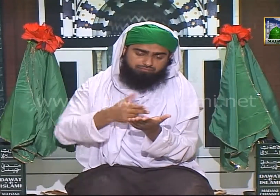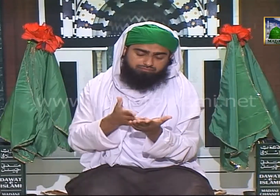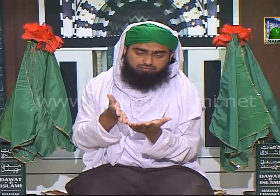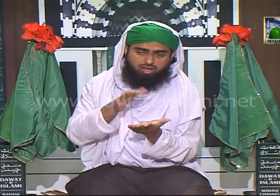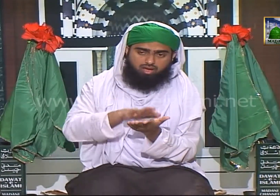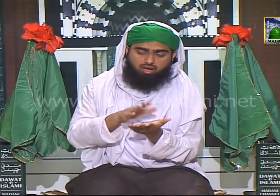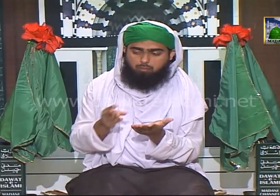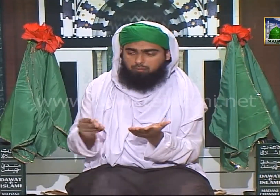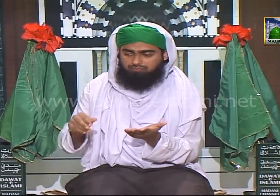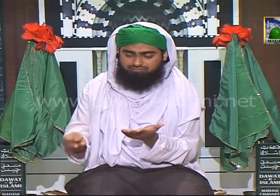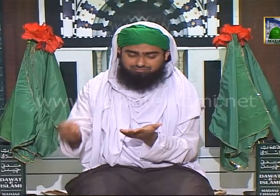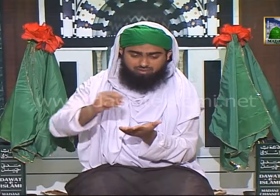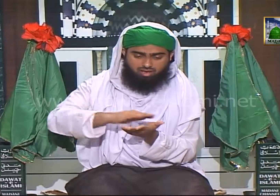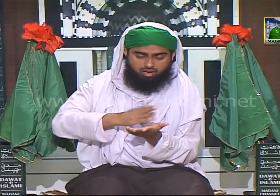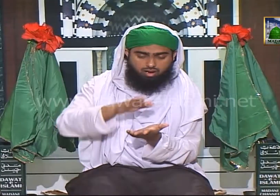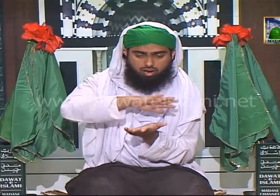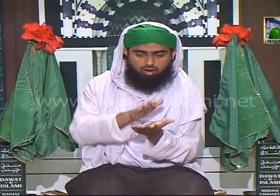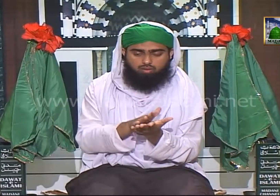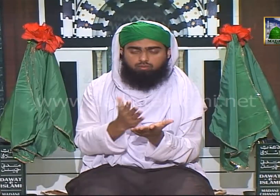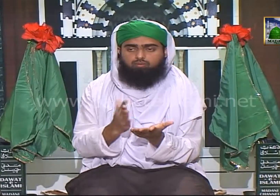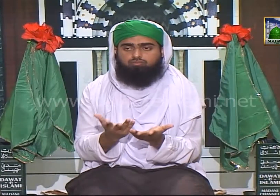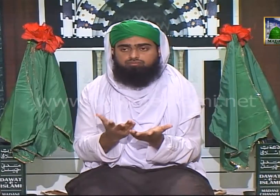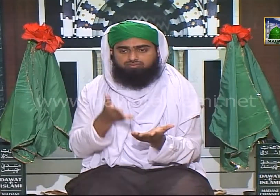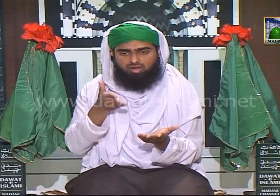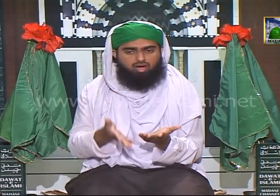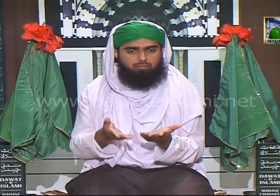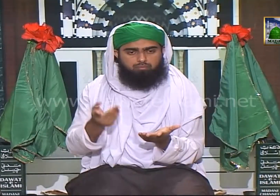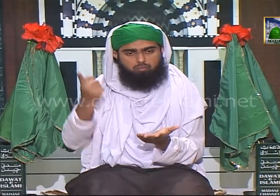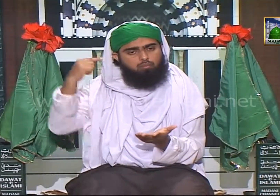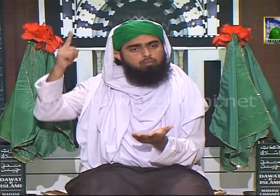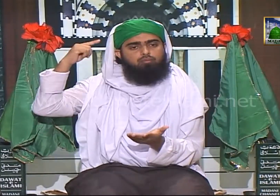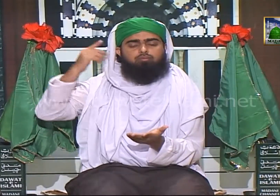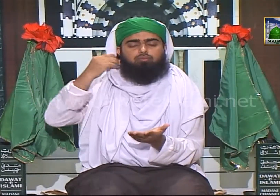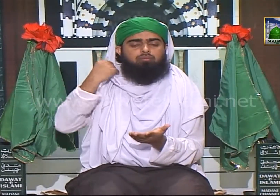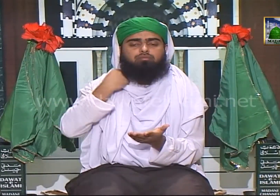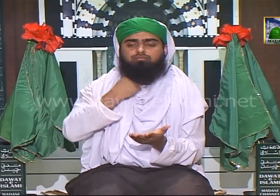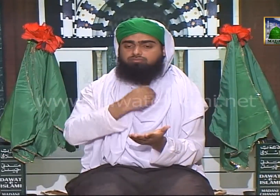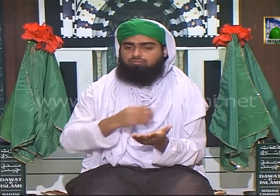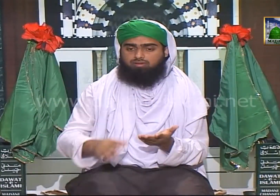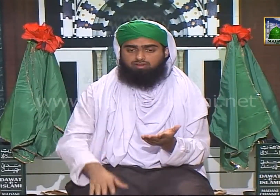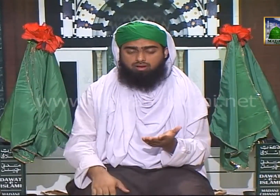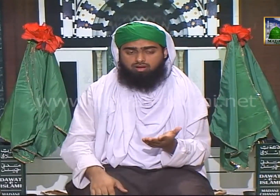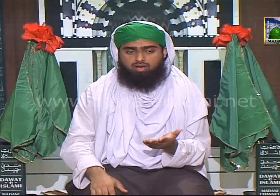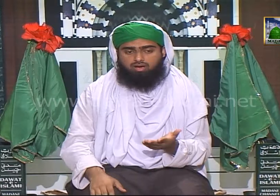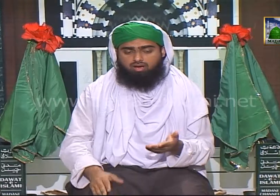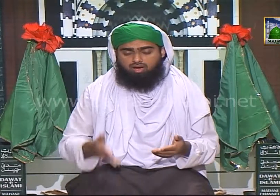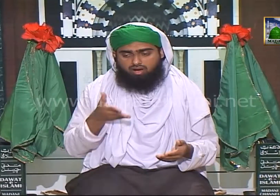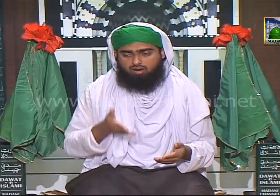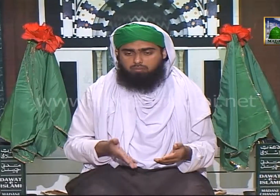تو ایسے ایسے کیمیکل نکلے تو یہ جلدی اب تو سوکھ جاتی ہے, کیمیکل ہوتے ہیں سوکھ جاتی ہے. لیکن پہلے جو سیاہی ہوتی تھی